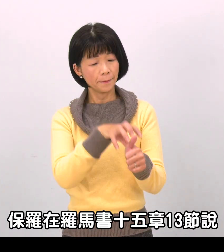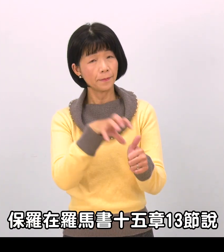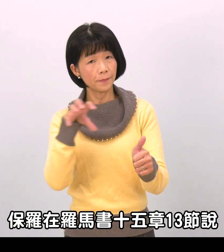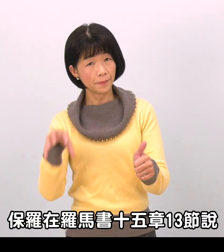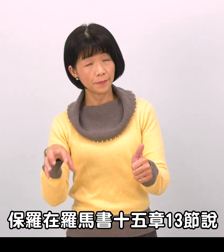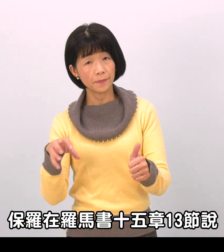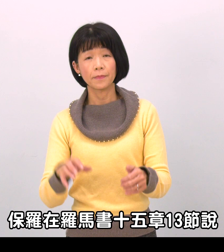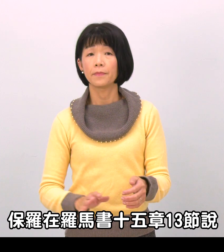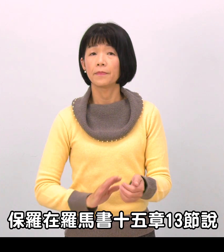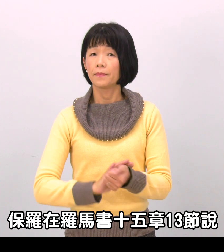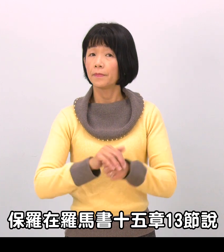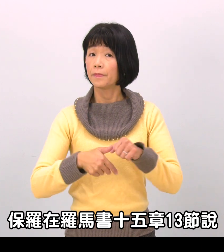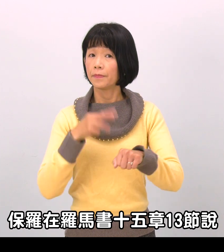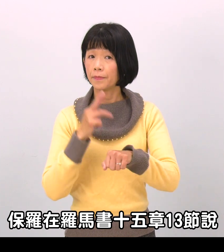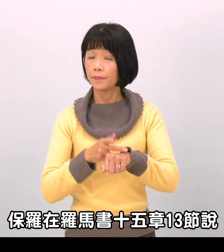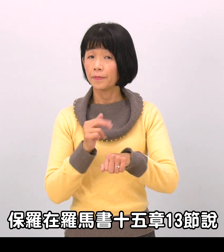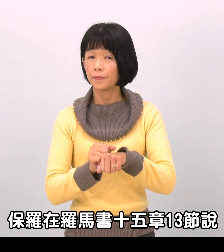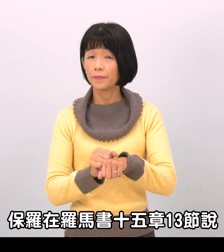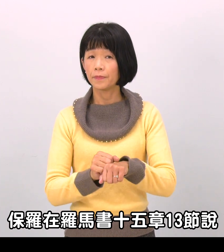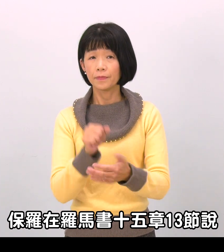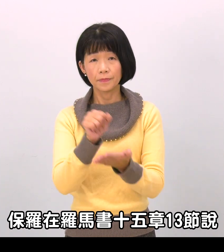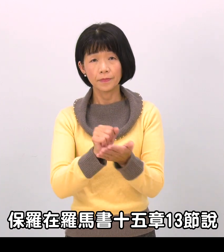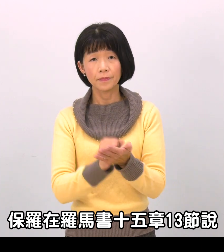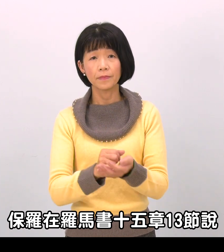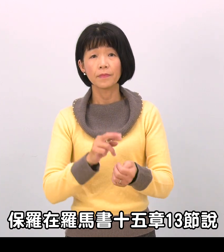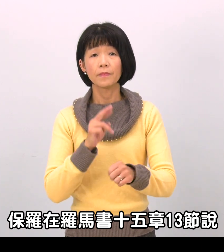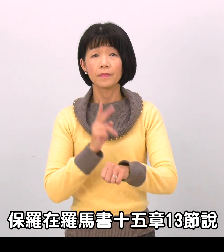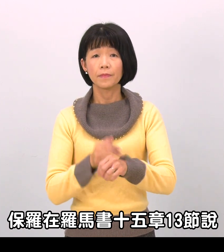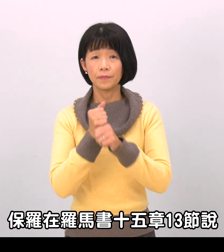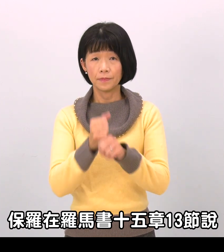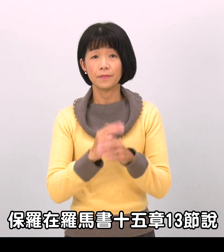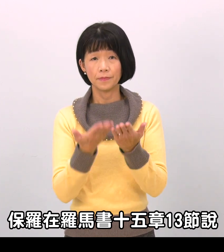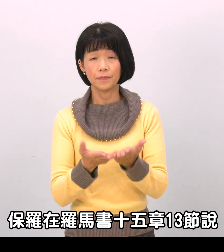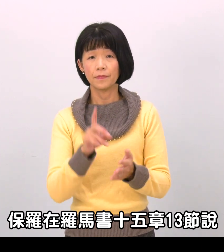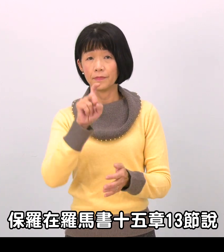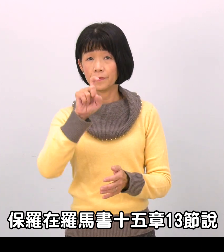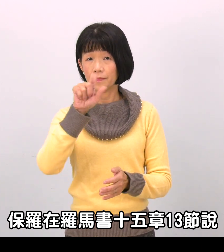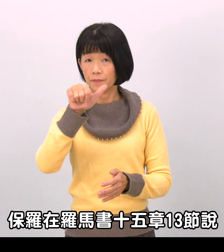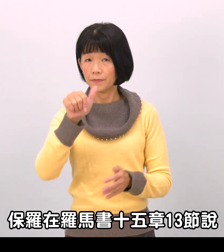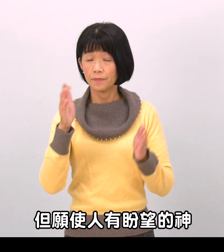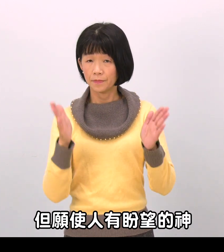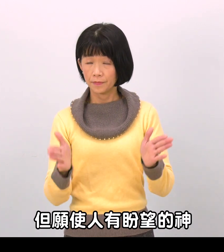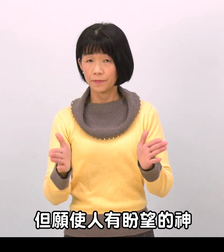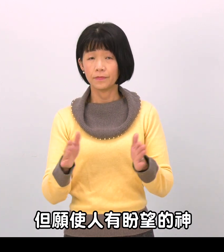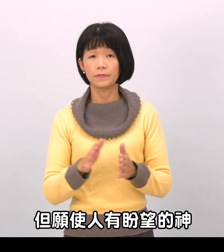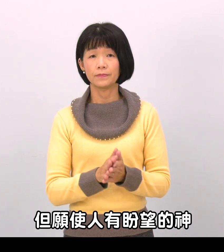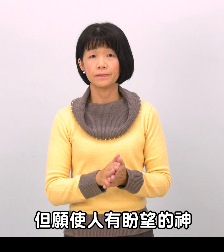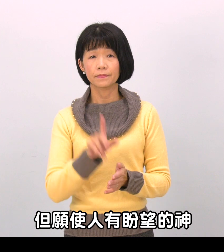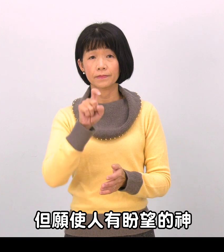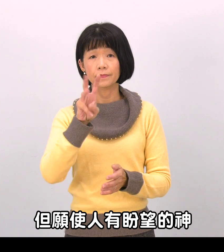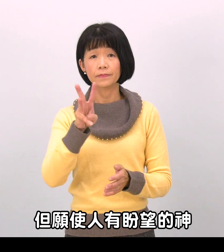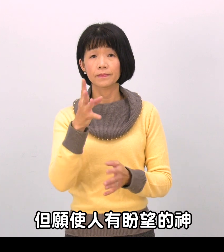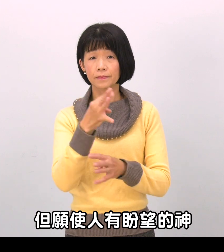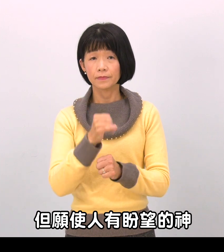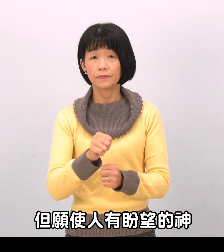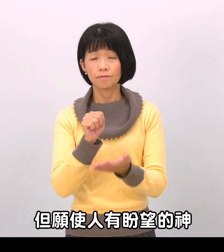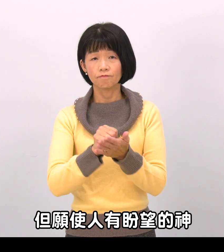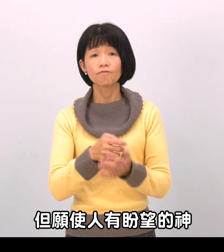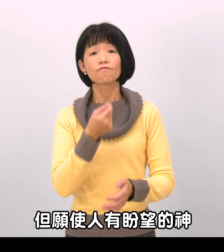罗在罗马书十五章十三节说，但愿使人有盼望的